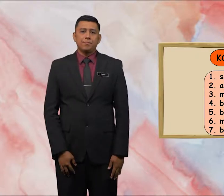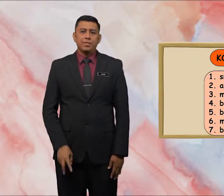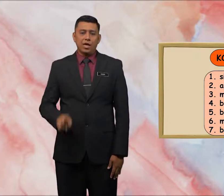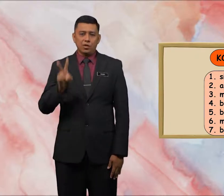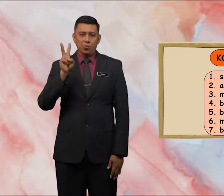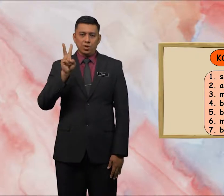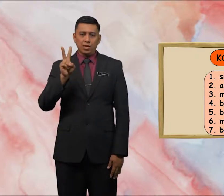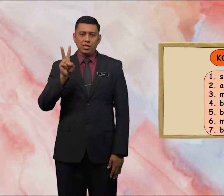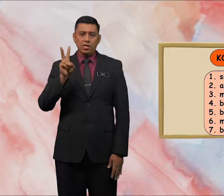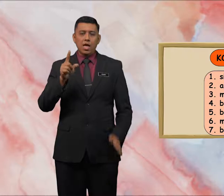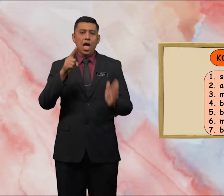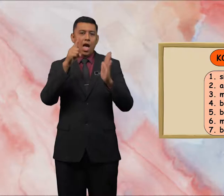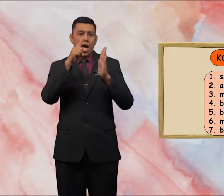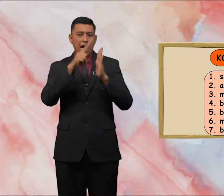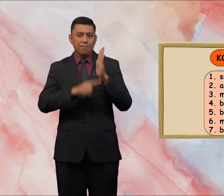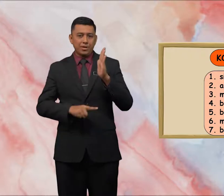Yang kedua, apa?